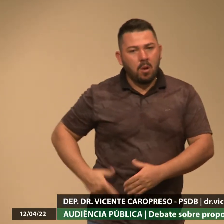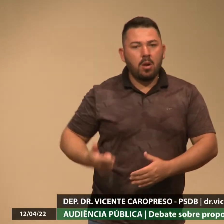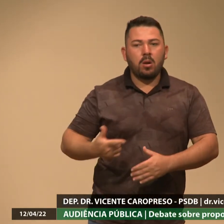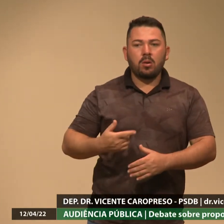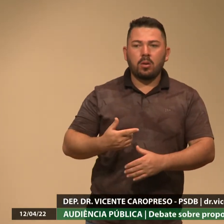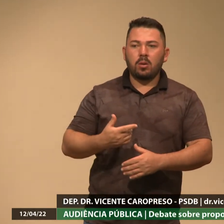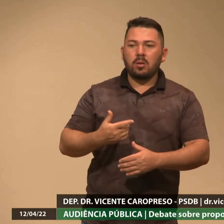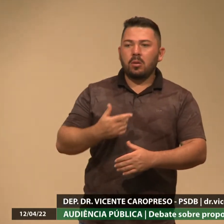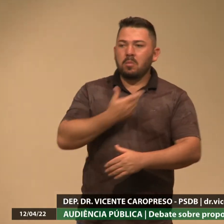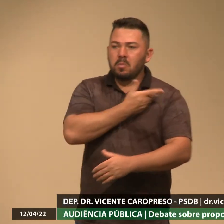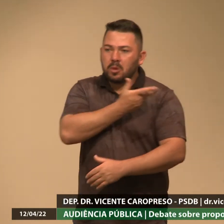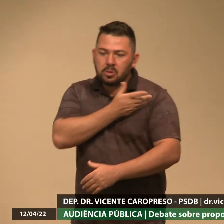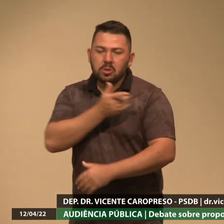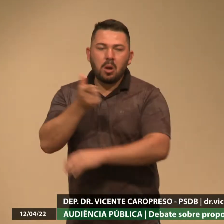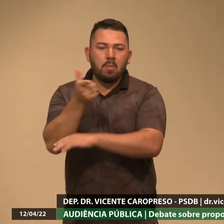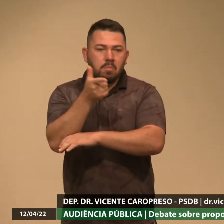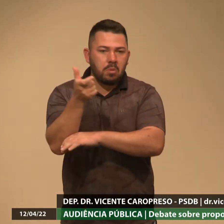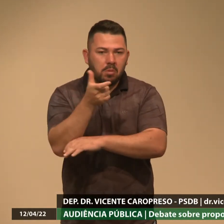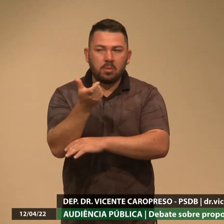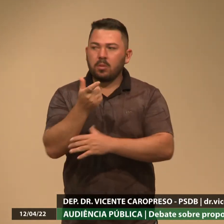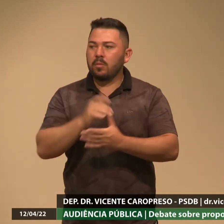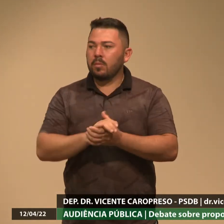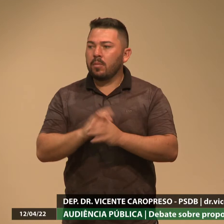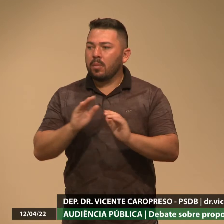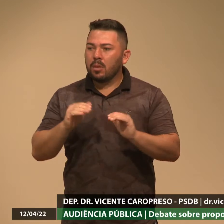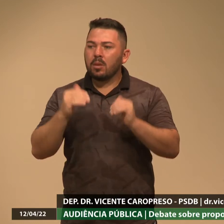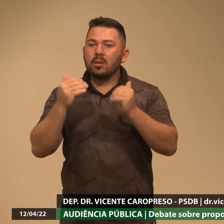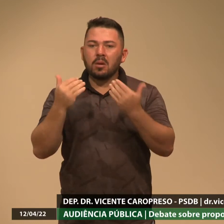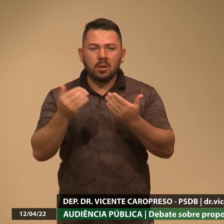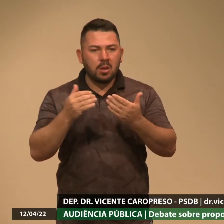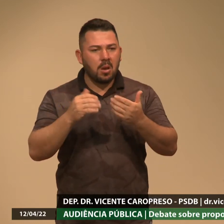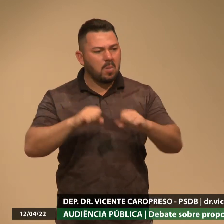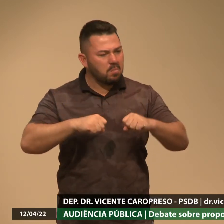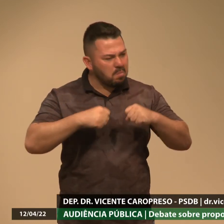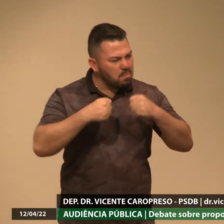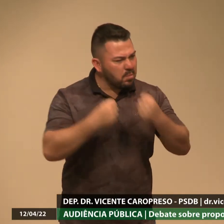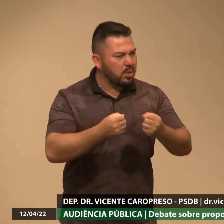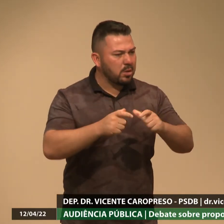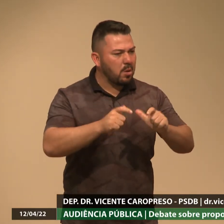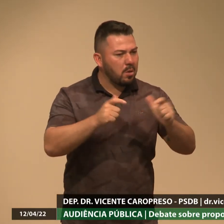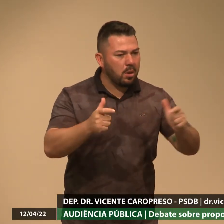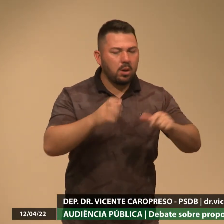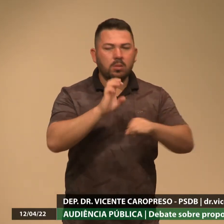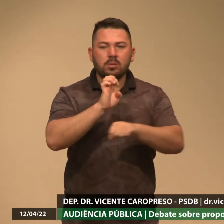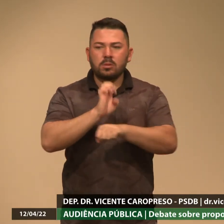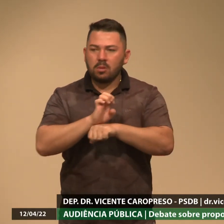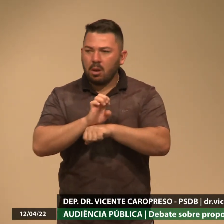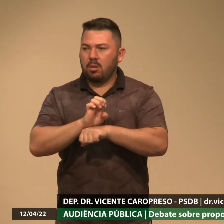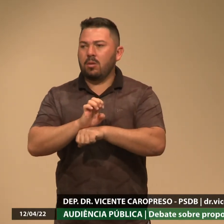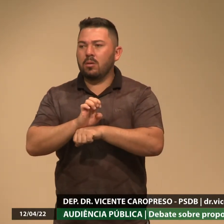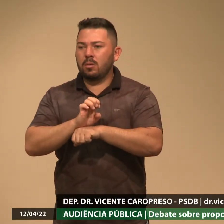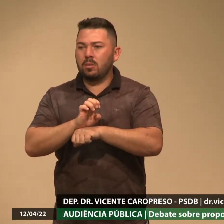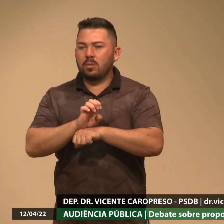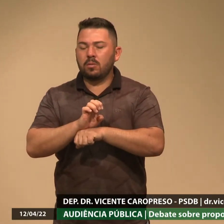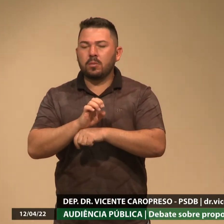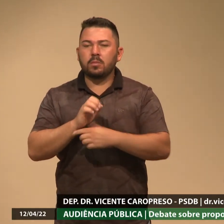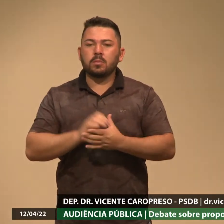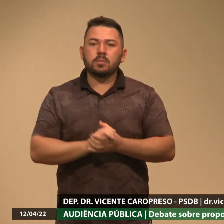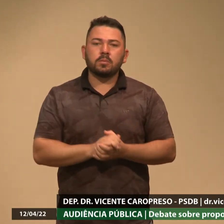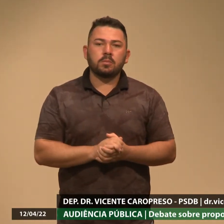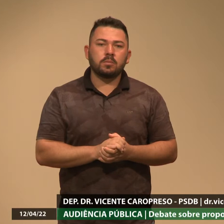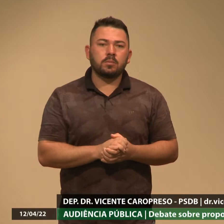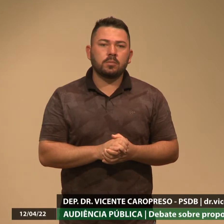a praticar o tiro então é um potencial grande aqui em nosso estado que é um estado Cordeiro